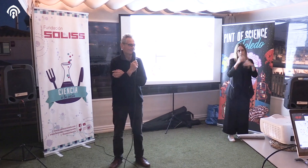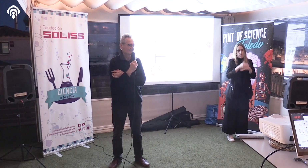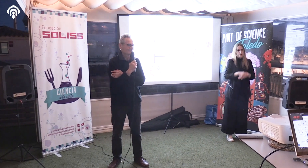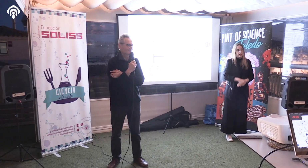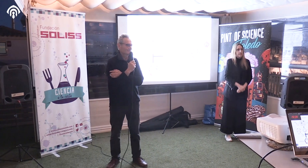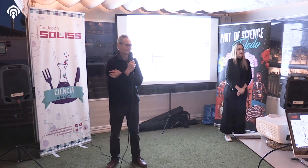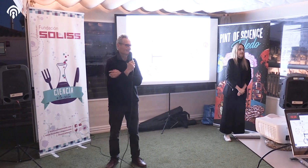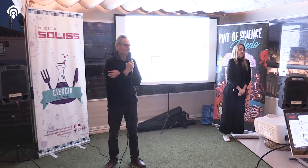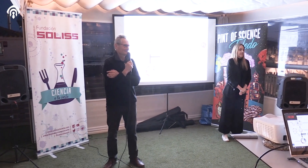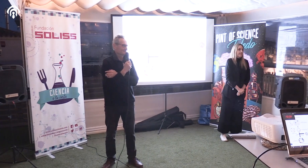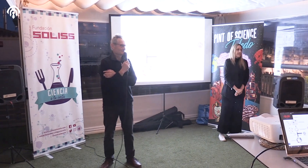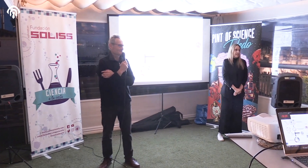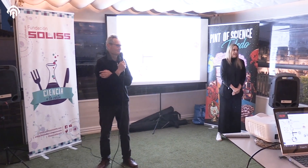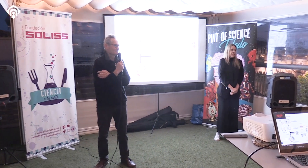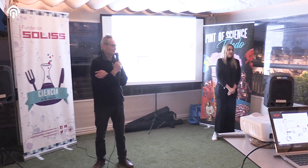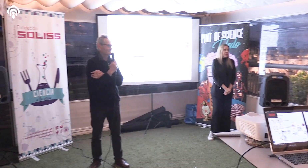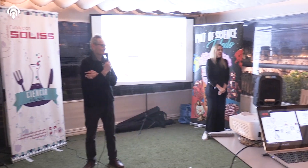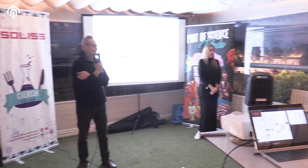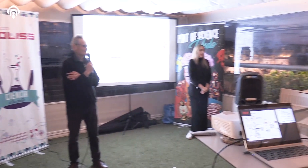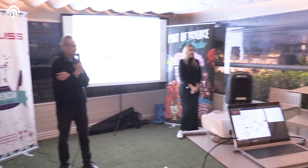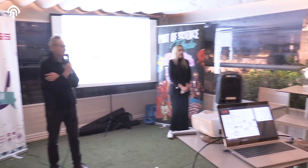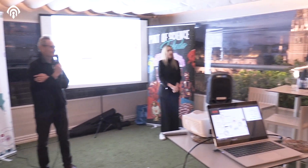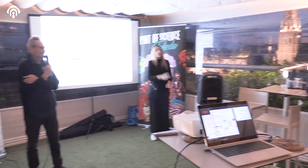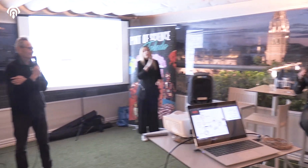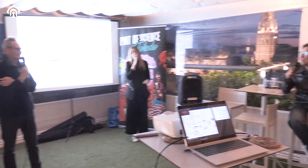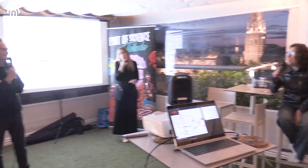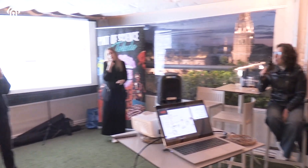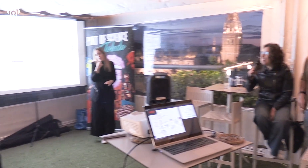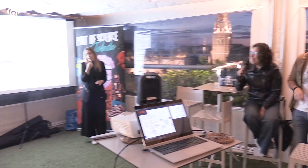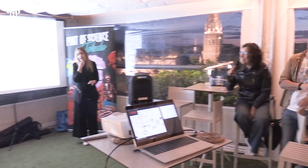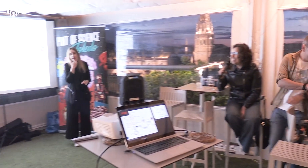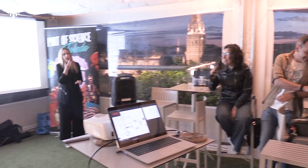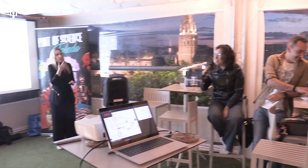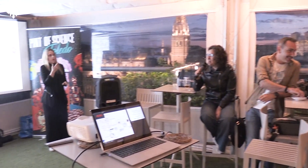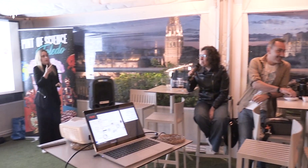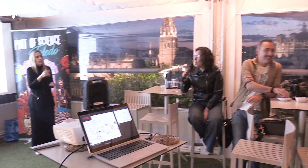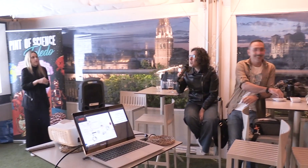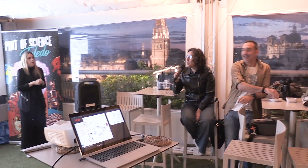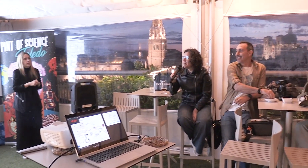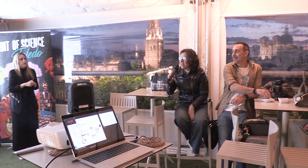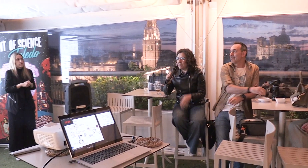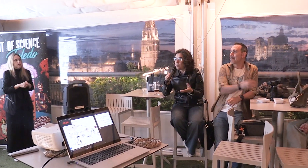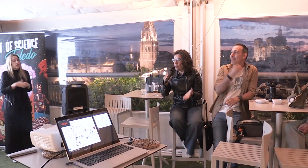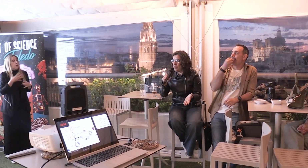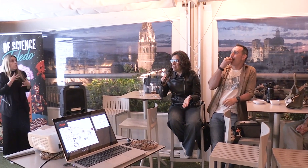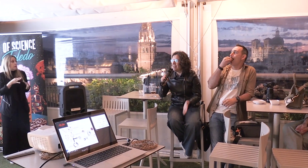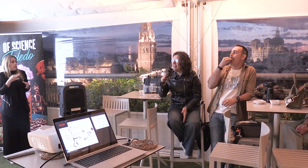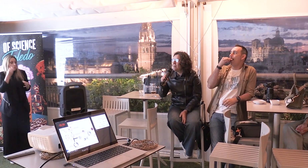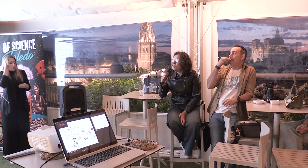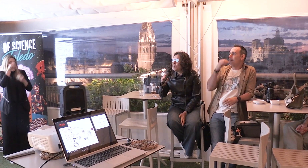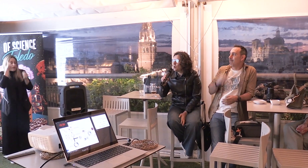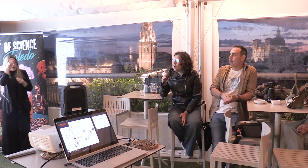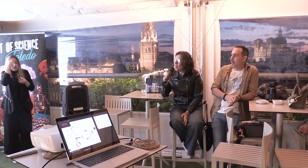Vamos a apañar con eso último. Por apuntar algo a lo que dice mi colega, igual es un pensamiento